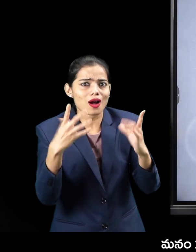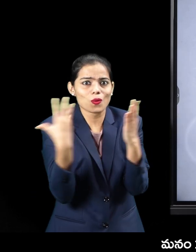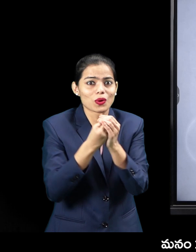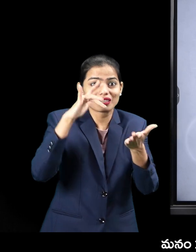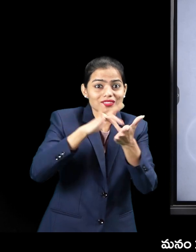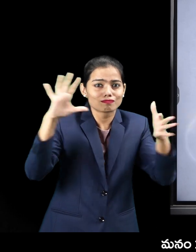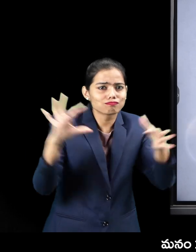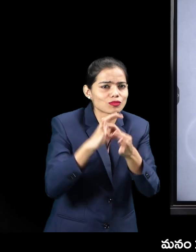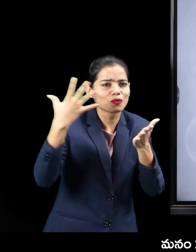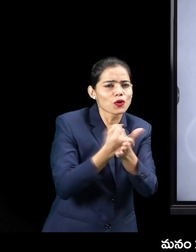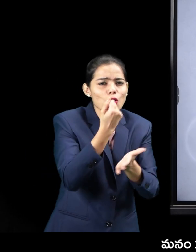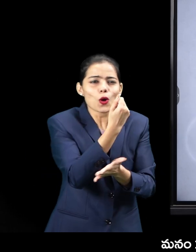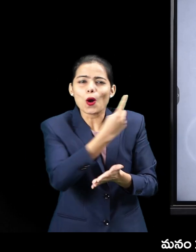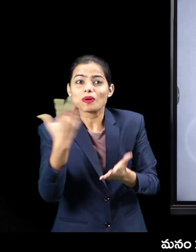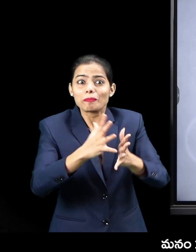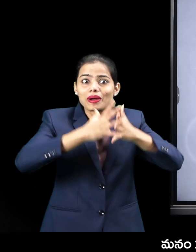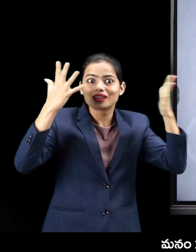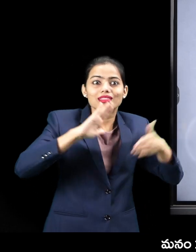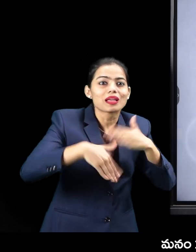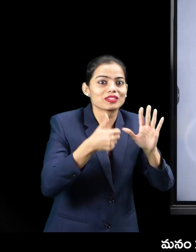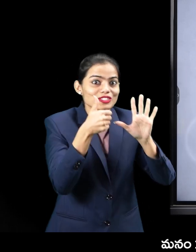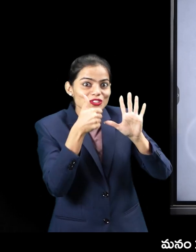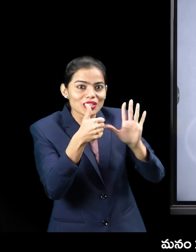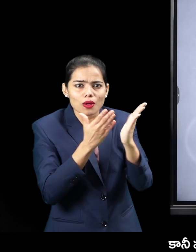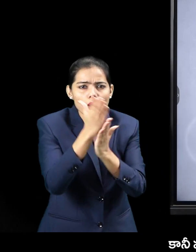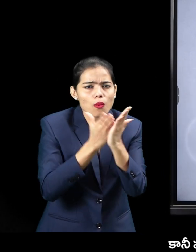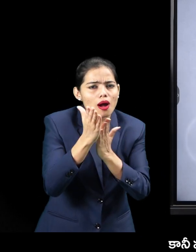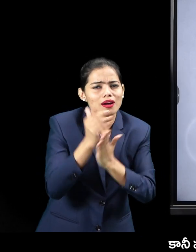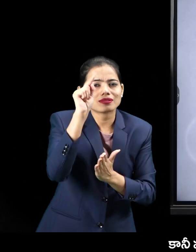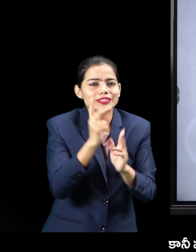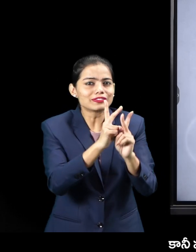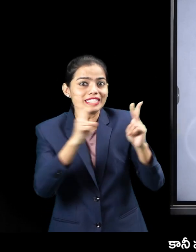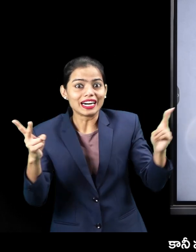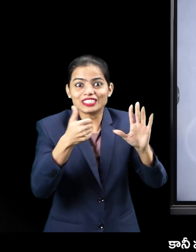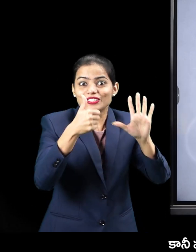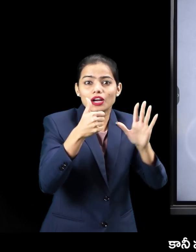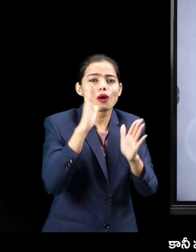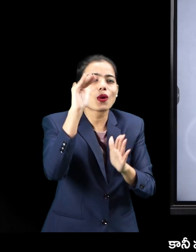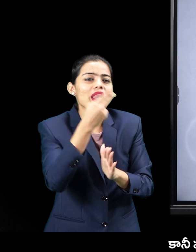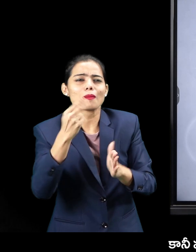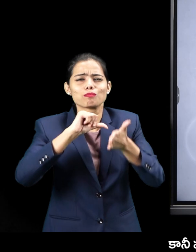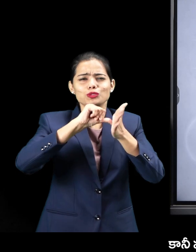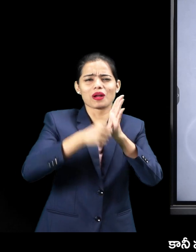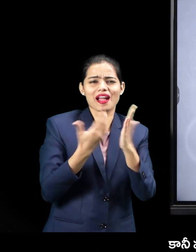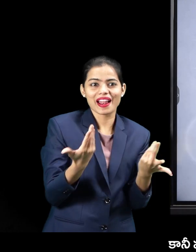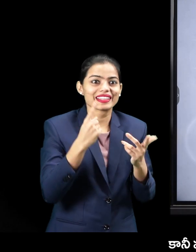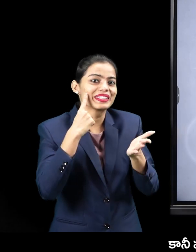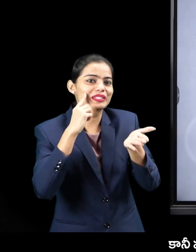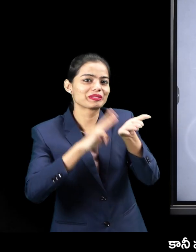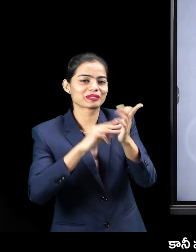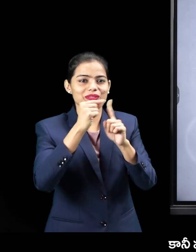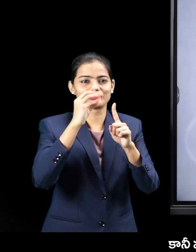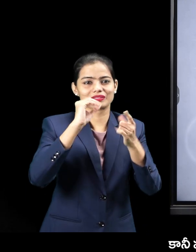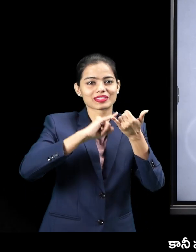4, 5 మరియు 6 వంటి సంఖ్యలను పొందగలం. కానీ మనం 6 కంటే ఎక్కువ